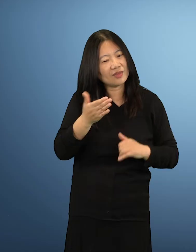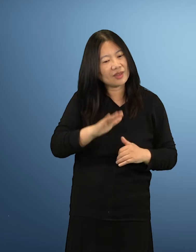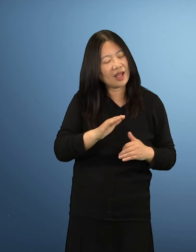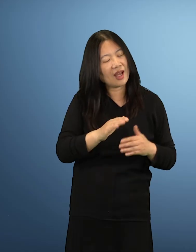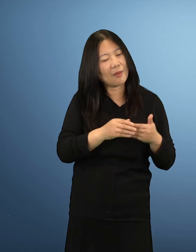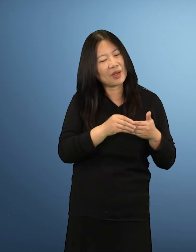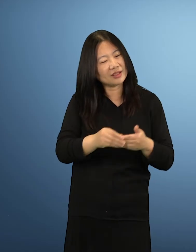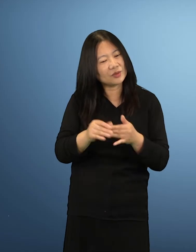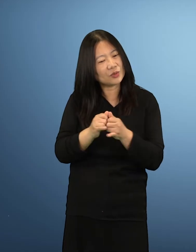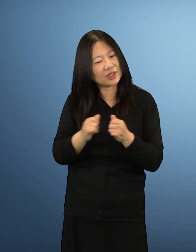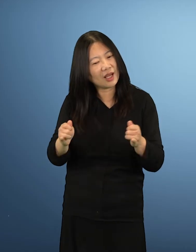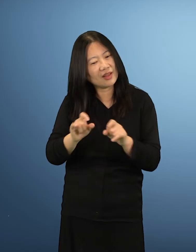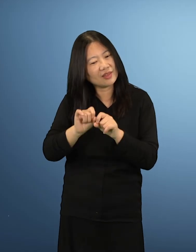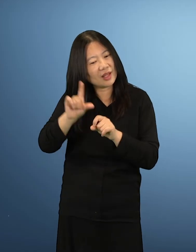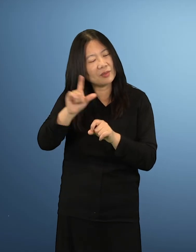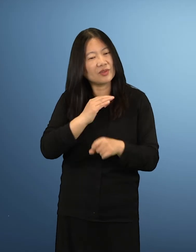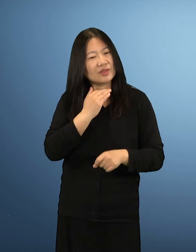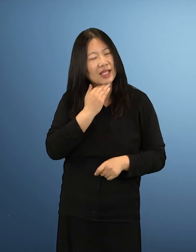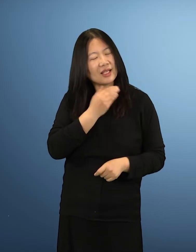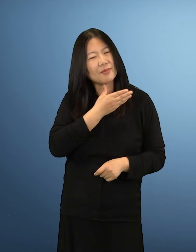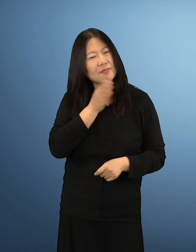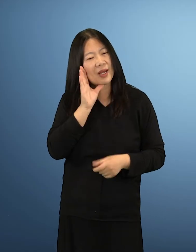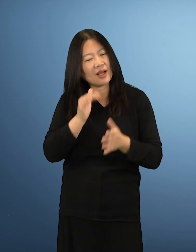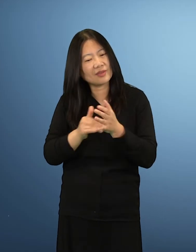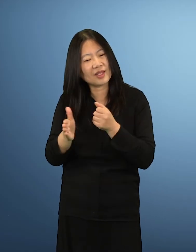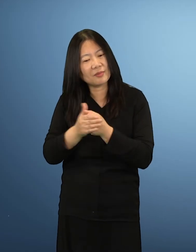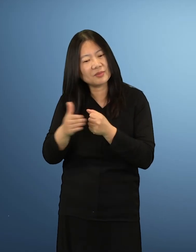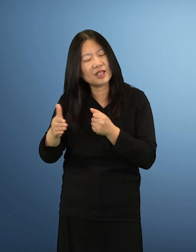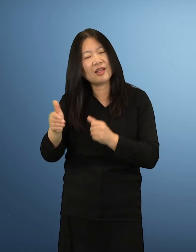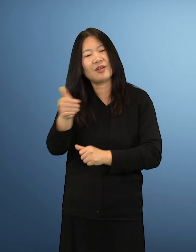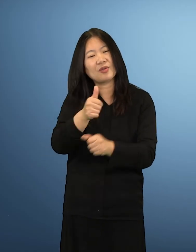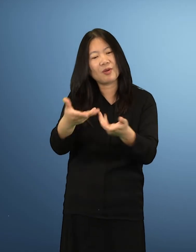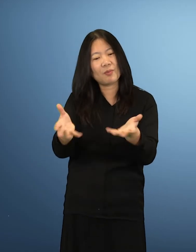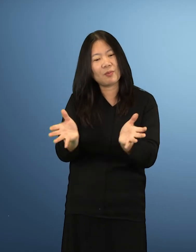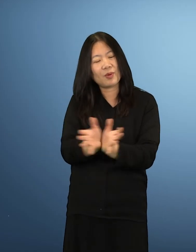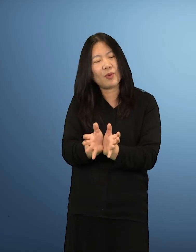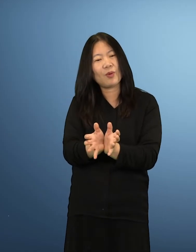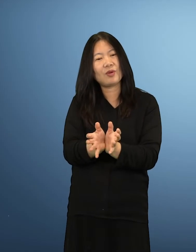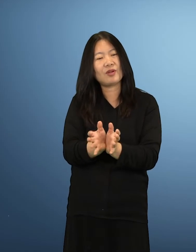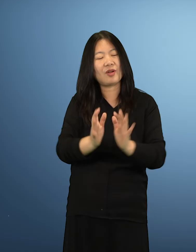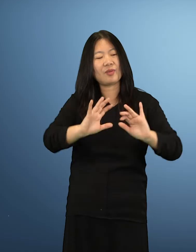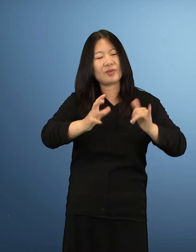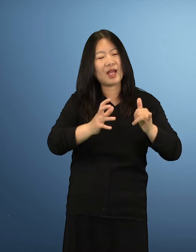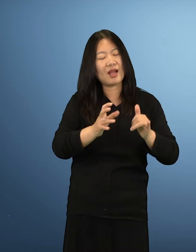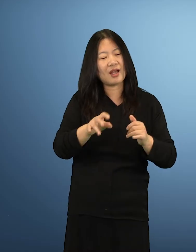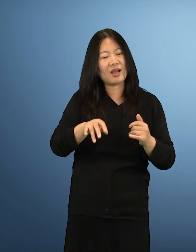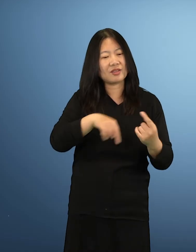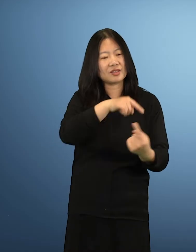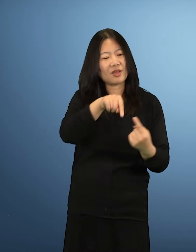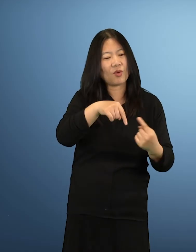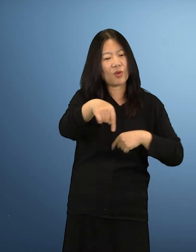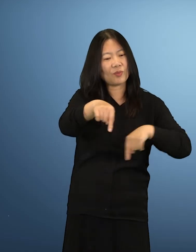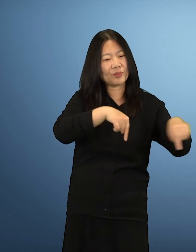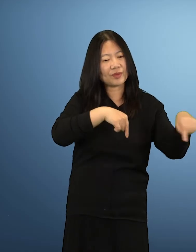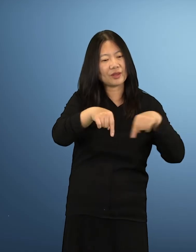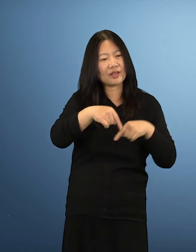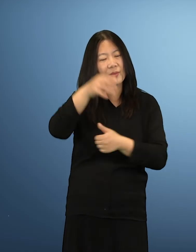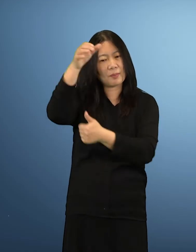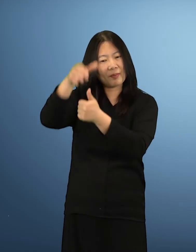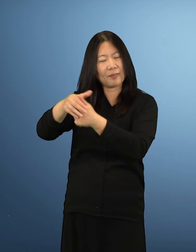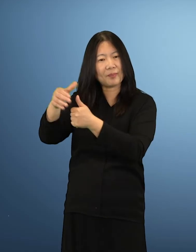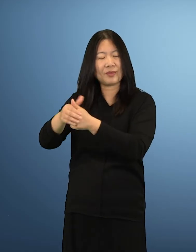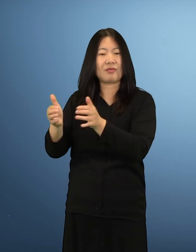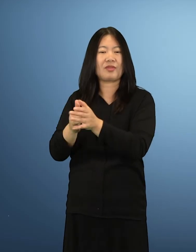지도자 그룹들이 다 나이가 많아서 위원회를 구성해서 나라를 경영하고 지도하곤